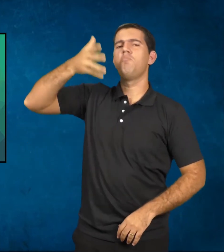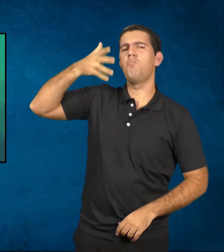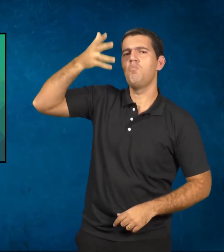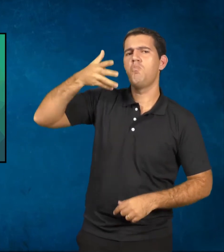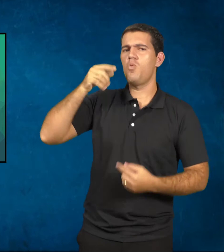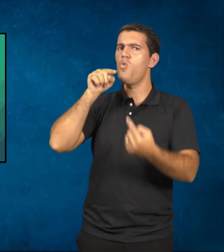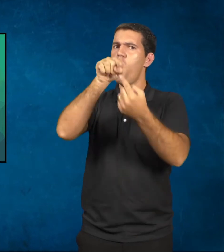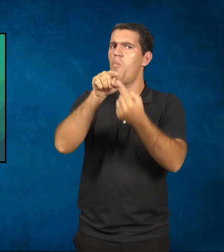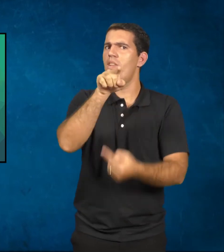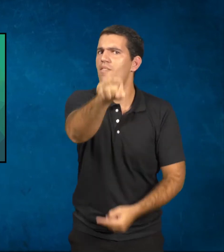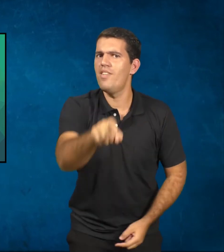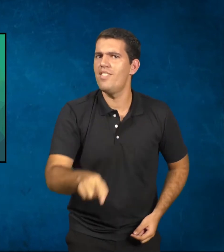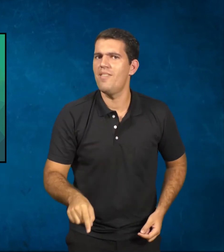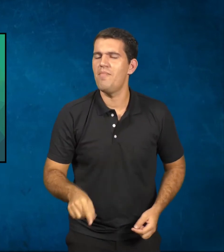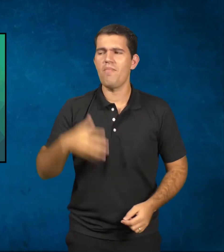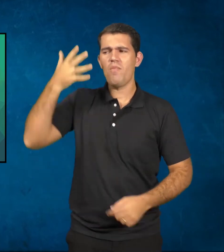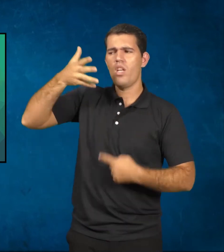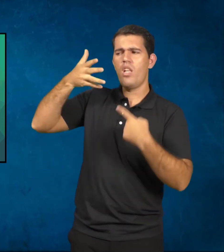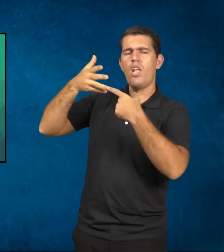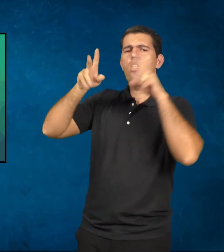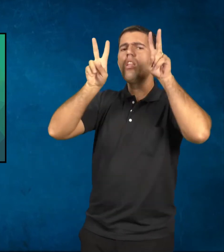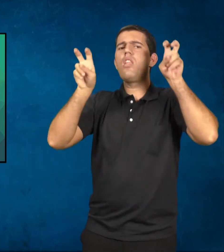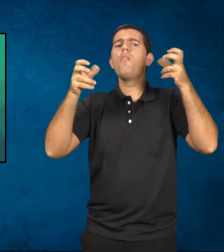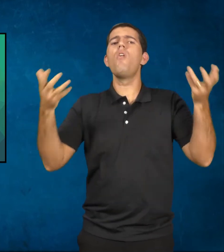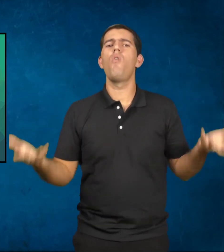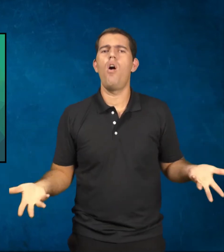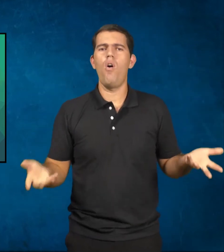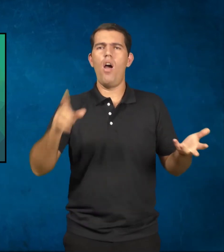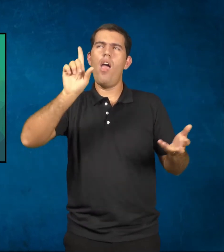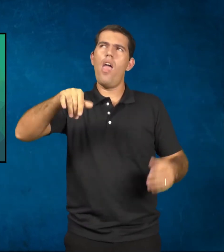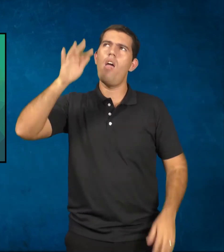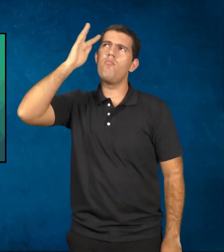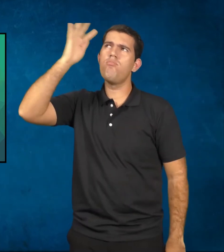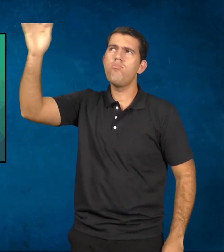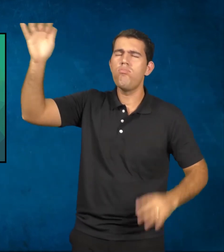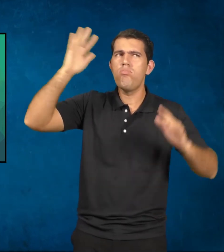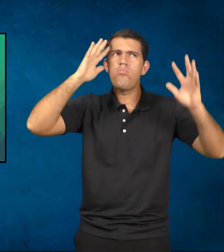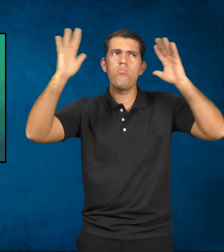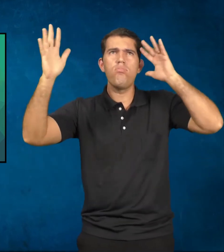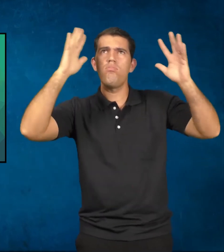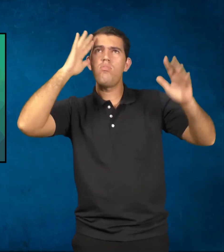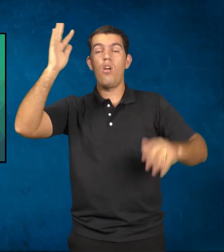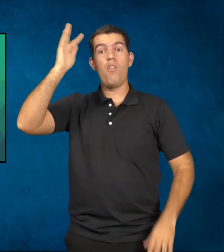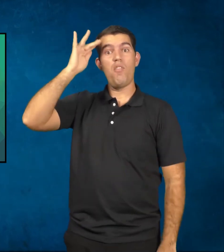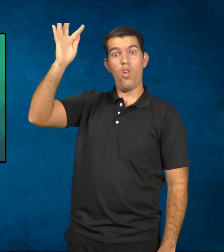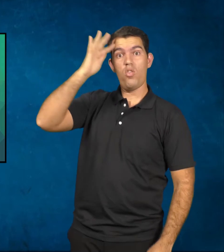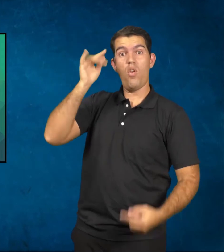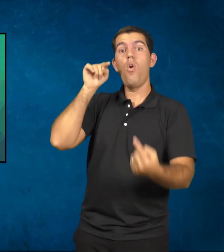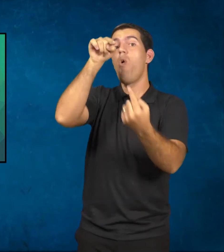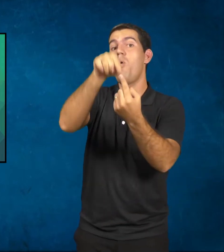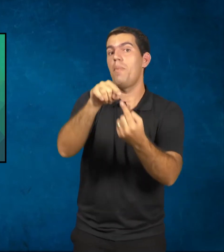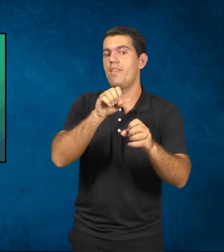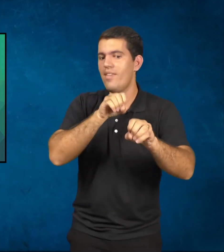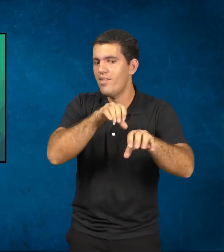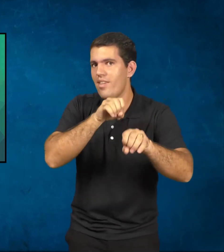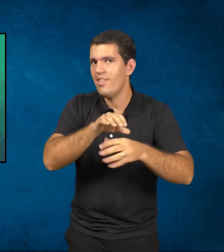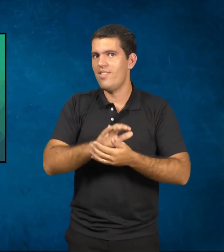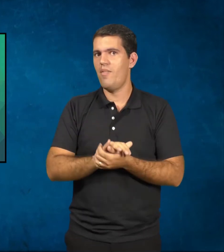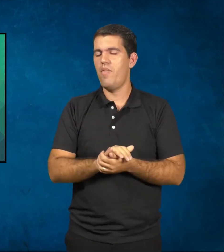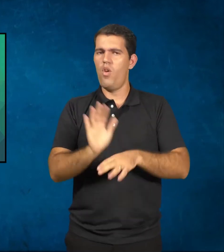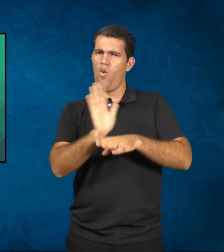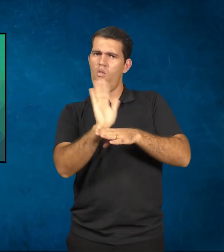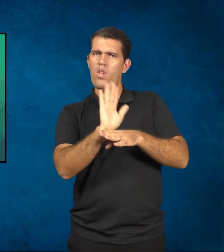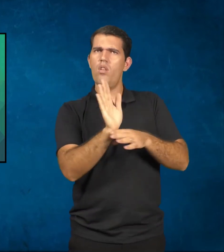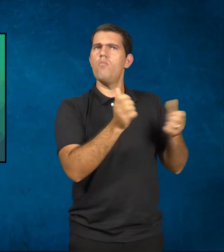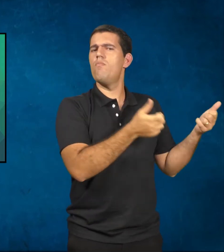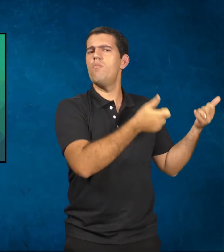IFMG Campos Arcos. A palestra é intitulada Uma Reflexão Filosófica sobre a Educação. No vídeo,